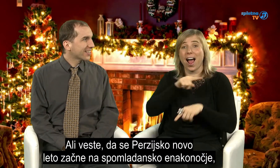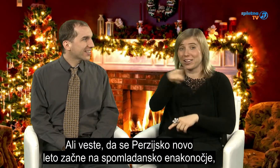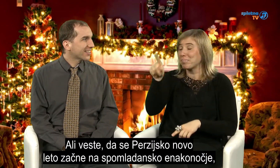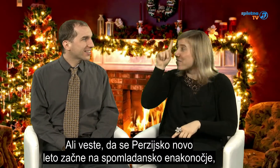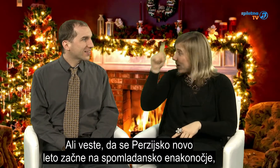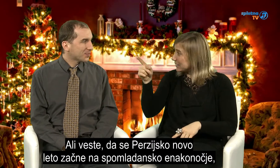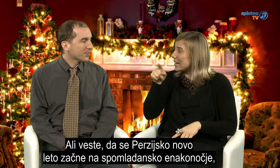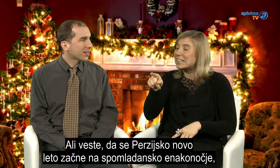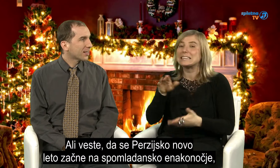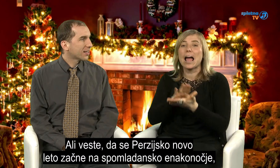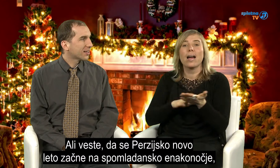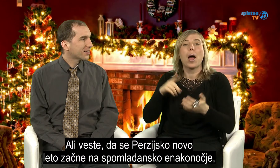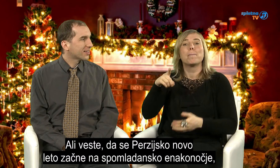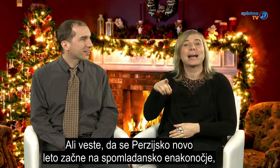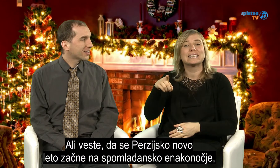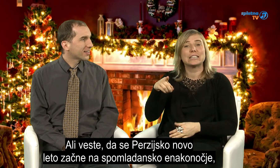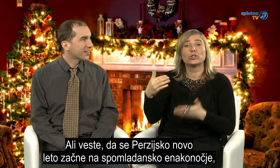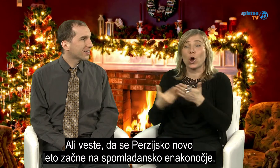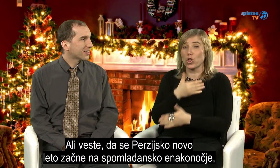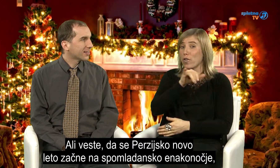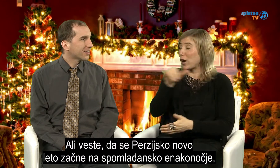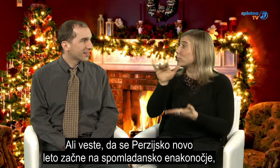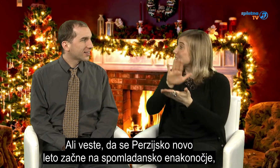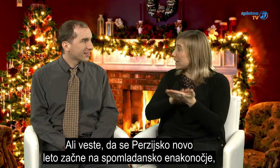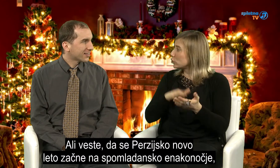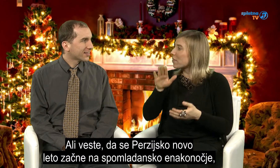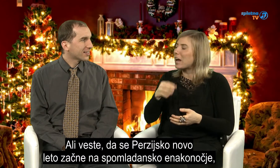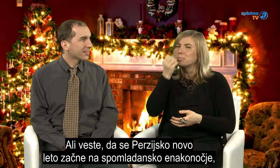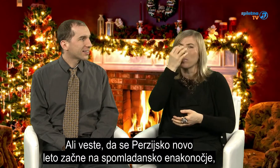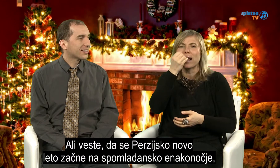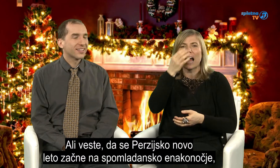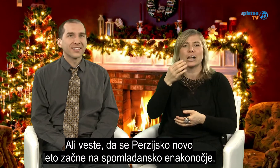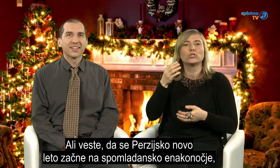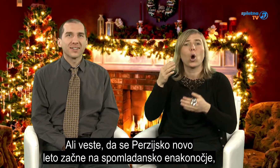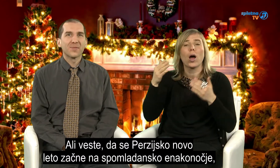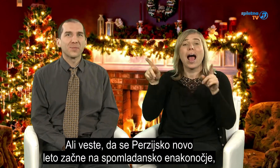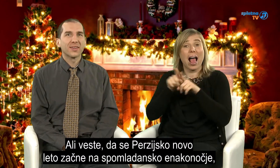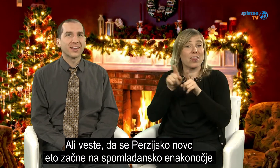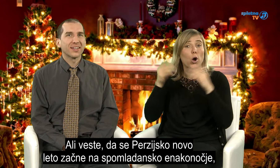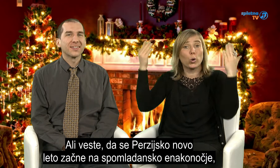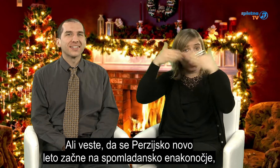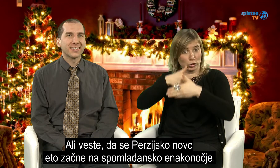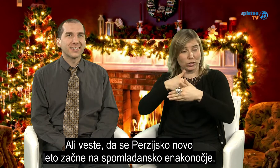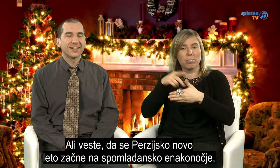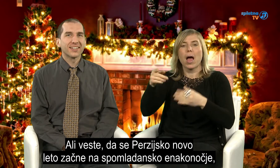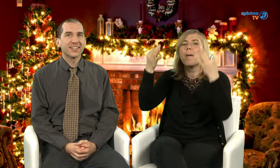Ali veste, da se perzijsko novo leto začne na spomladansko enakonočje, praznujejo pa ga že vsaj 3000